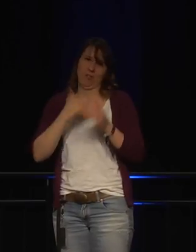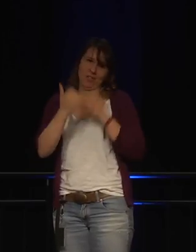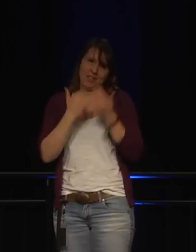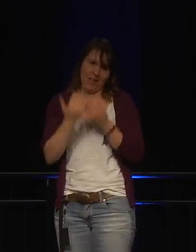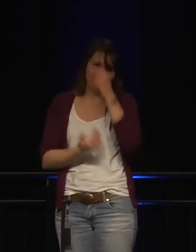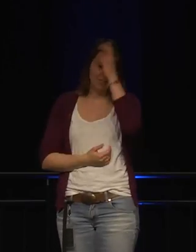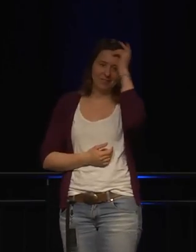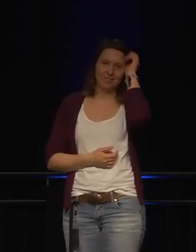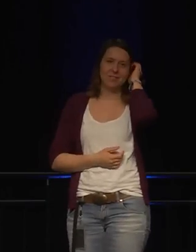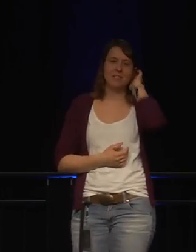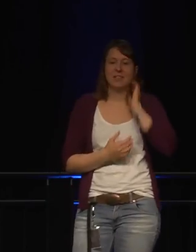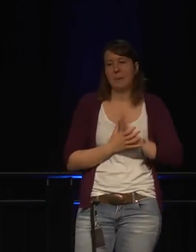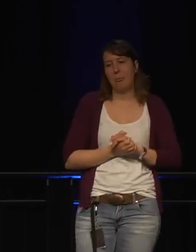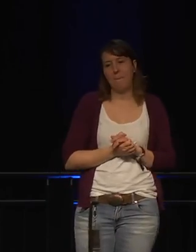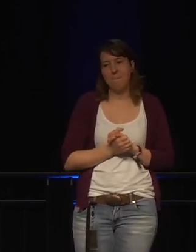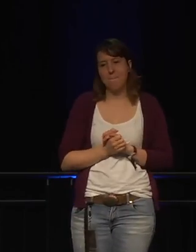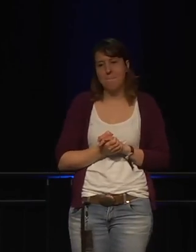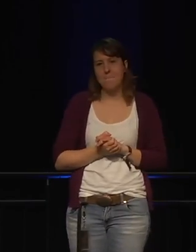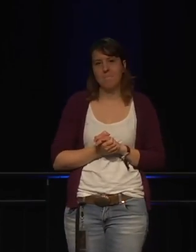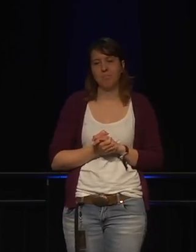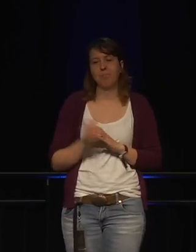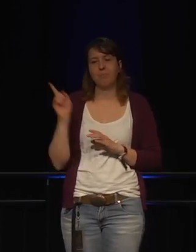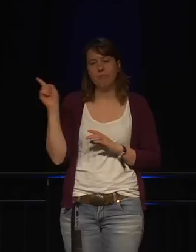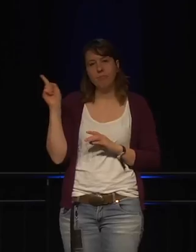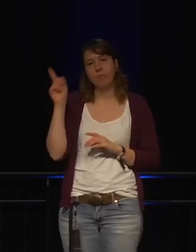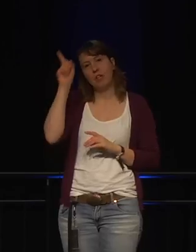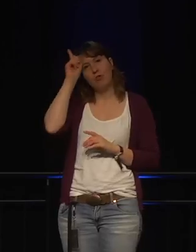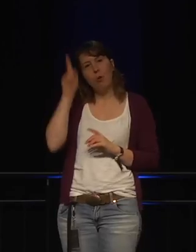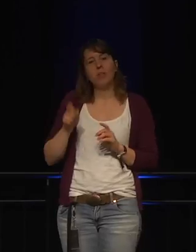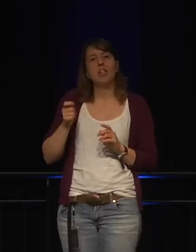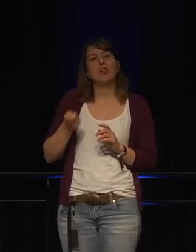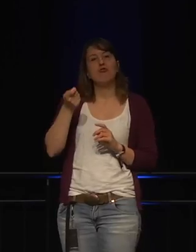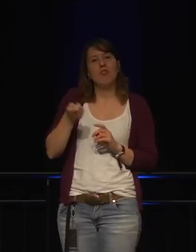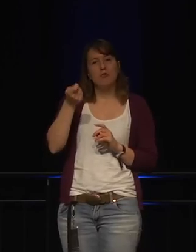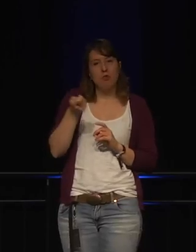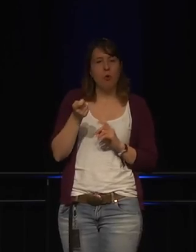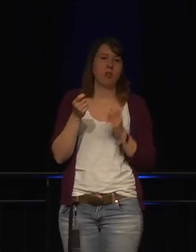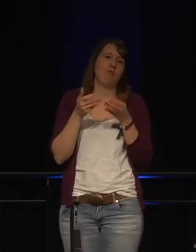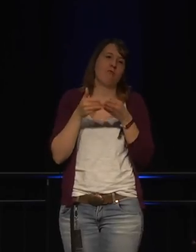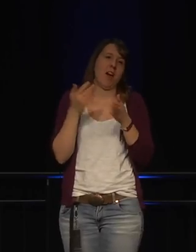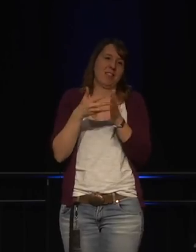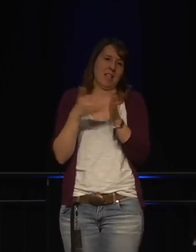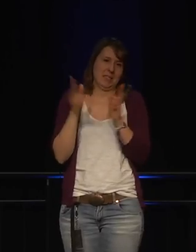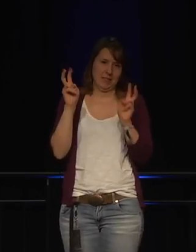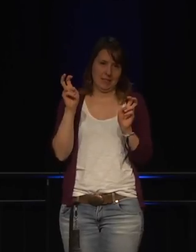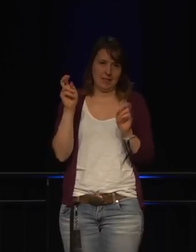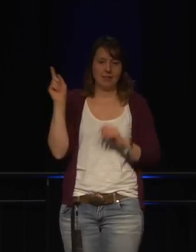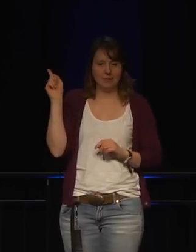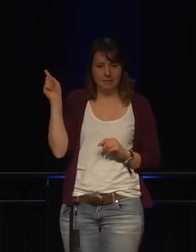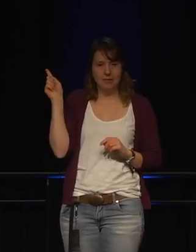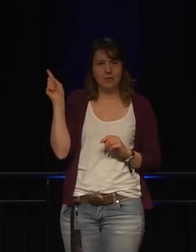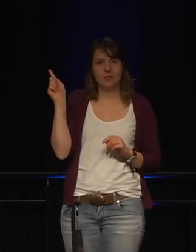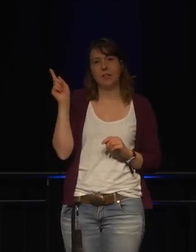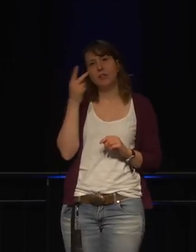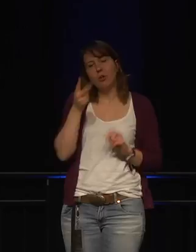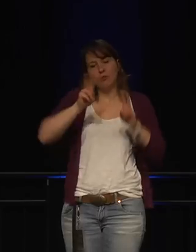juguetes conectados con internet. El Stiftung Warentest en Alemania hizo un